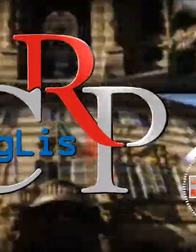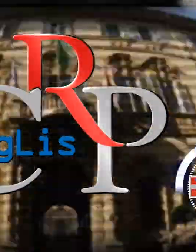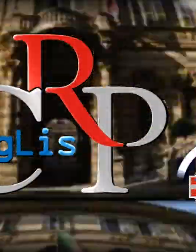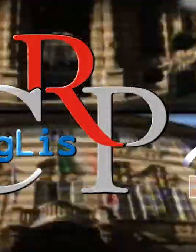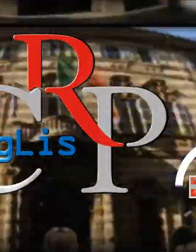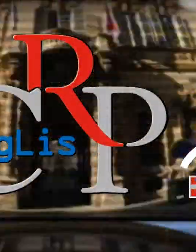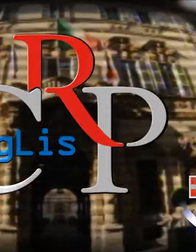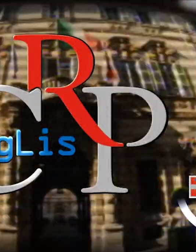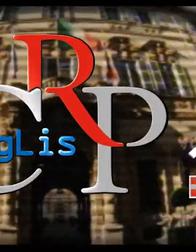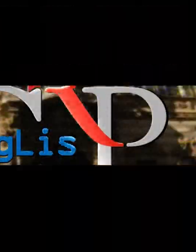Savigliano